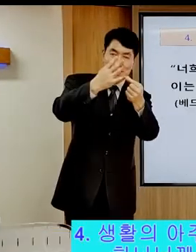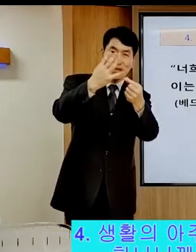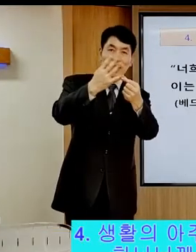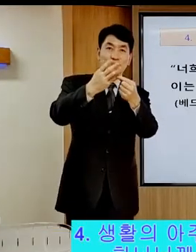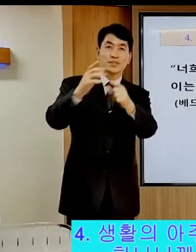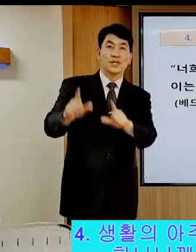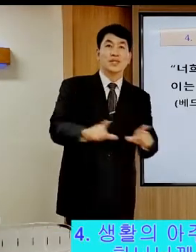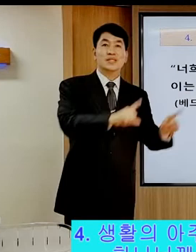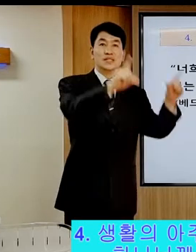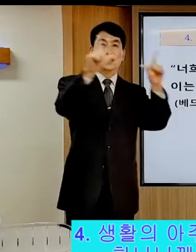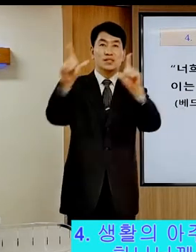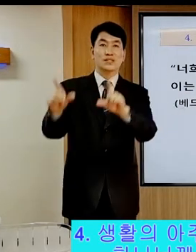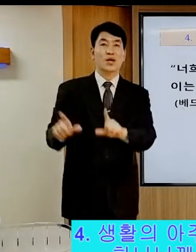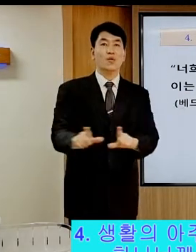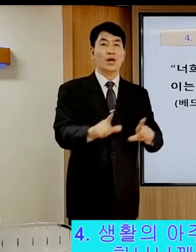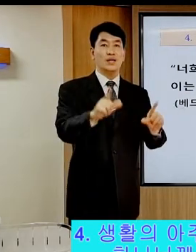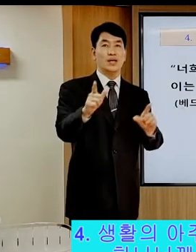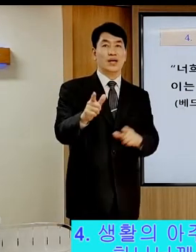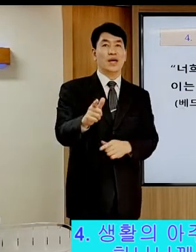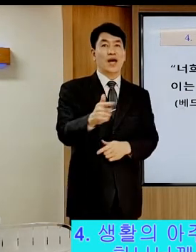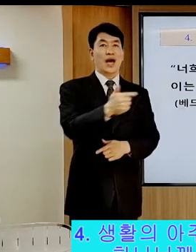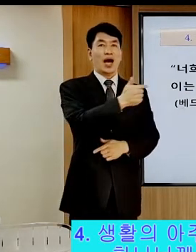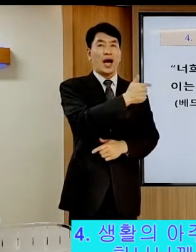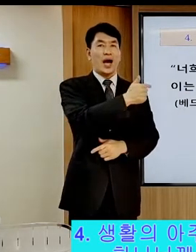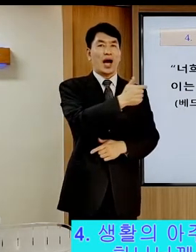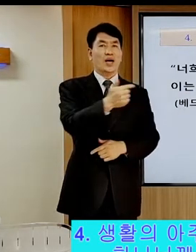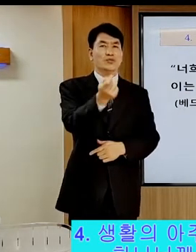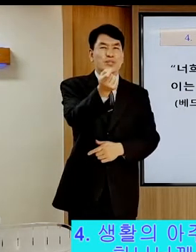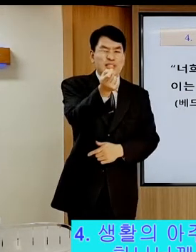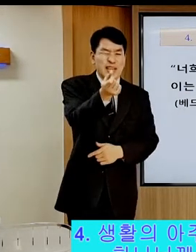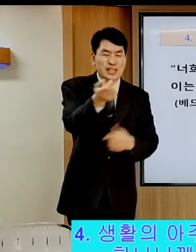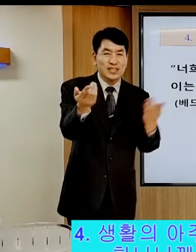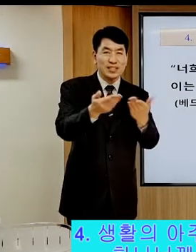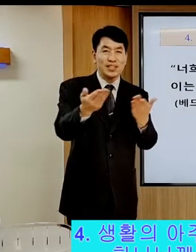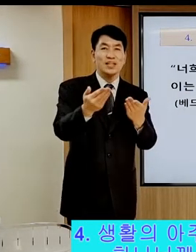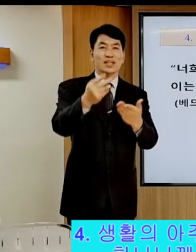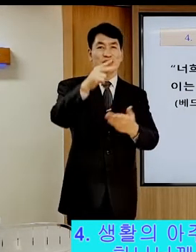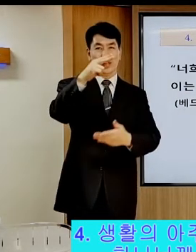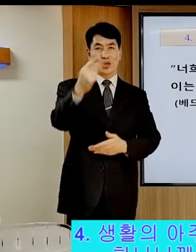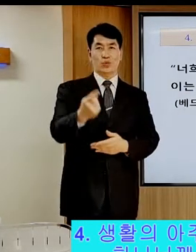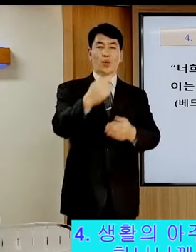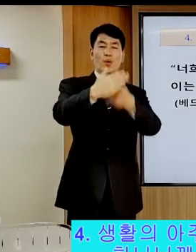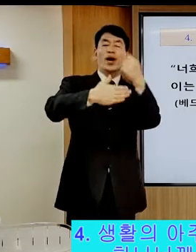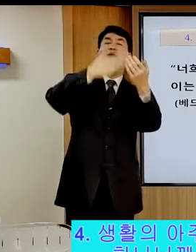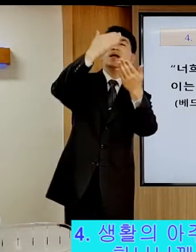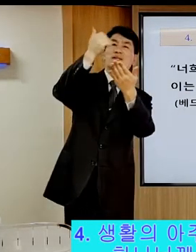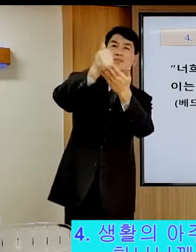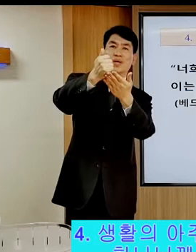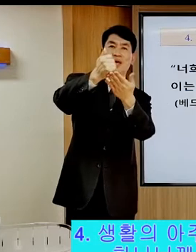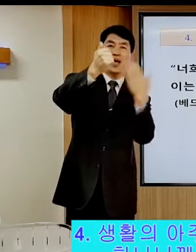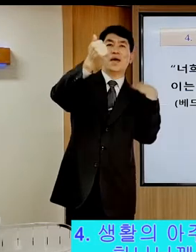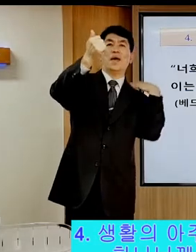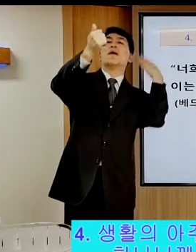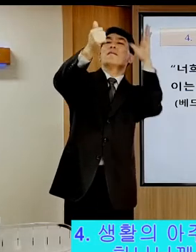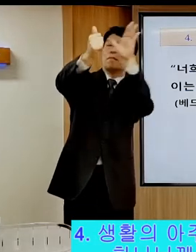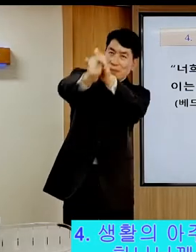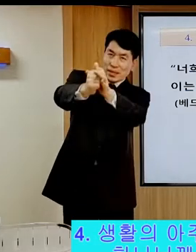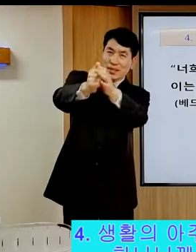넷째, 생활이 아주 작은 일이라도 하나님께